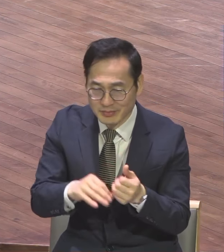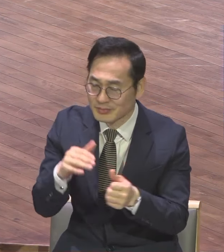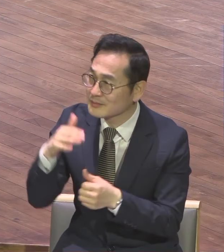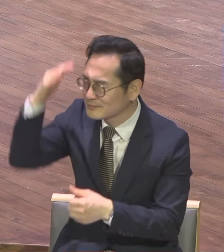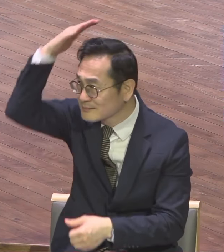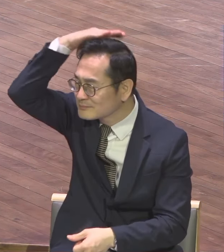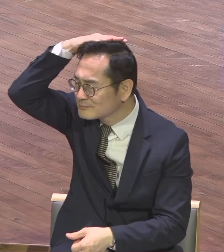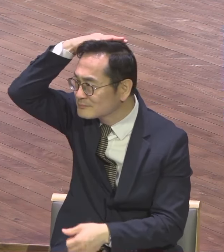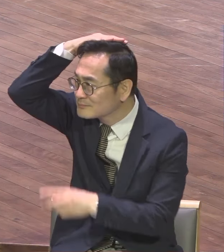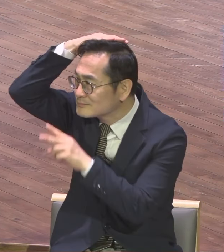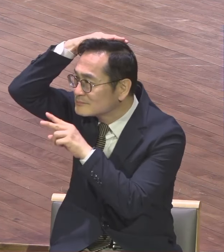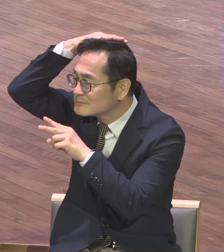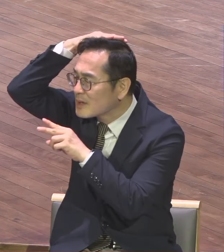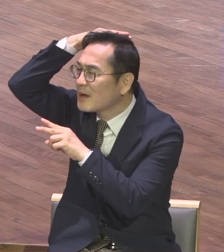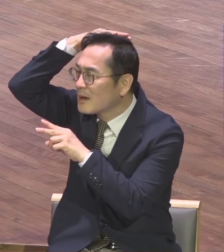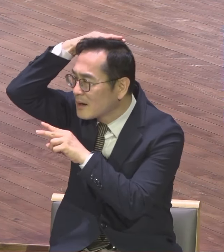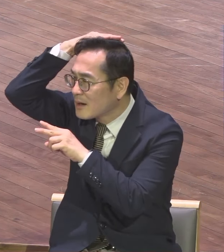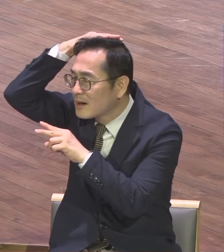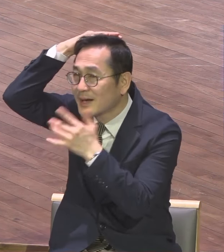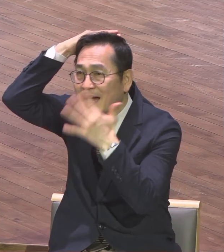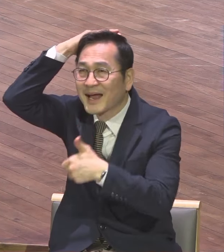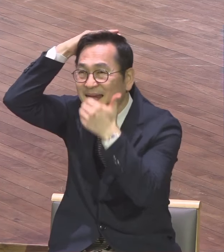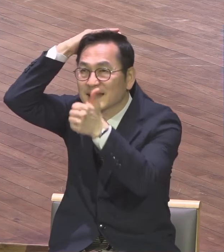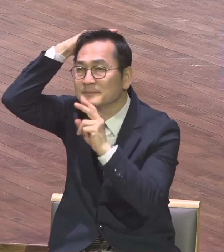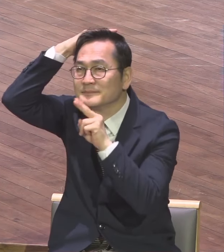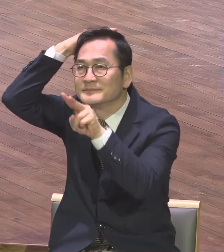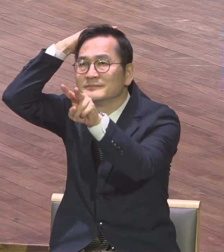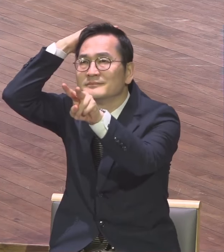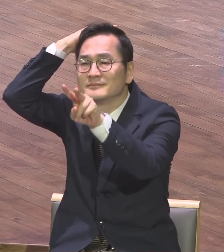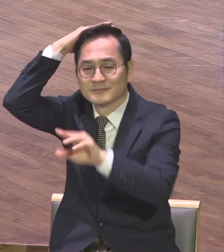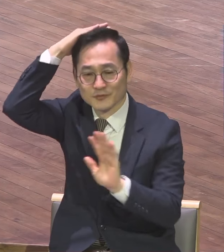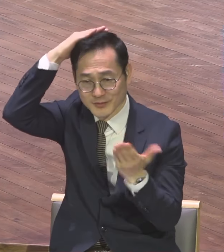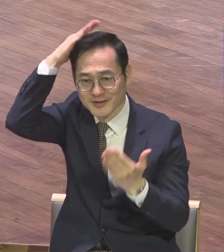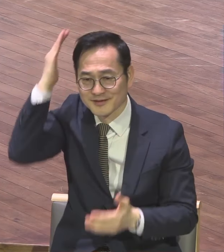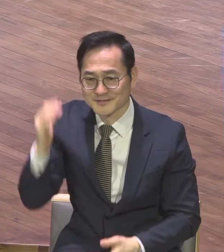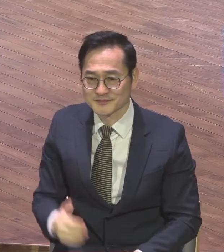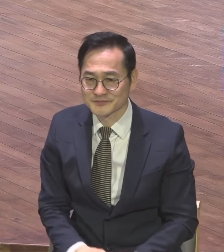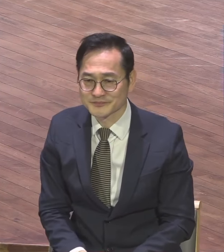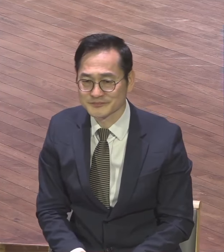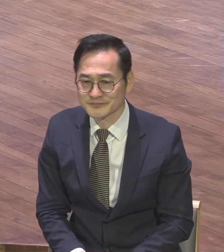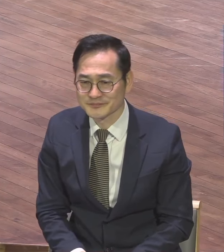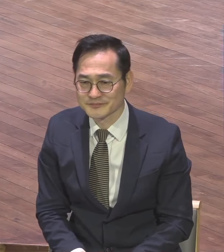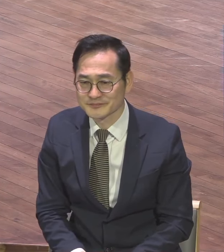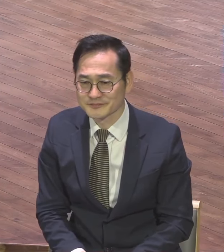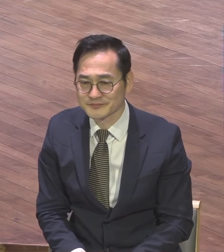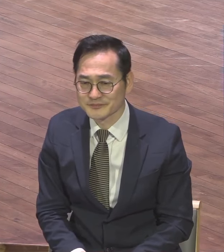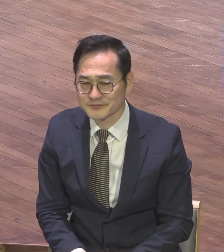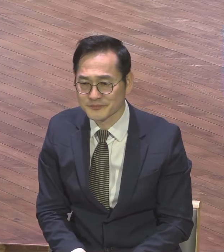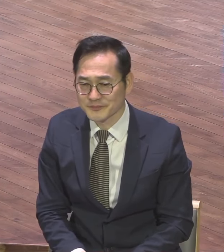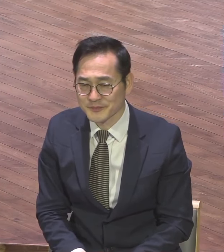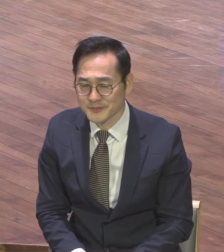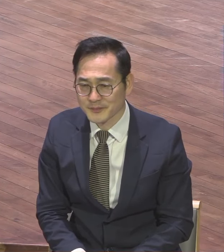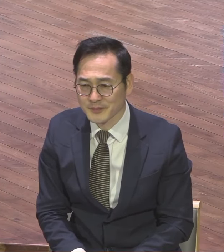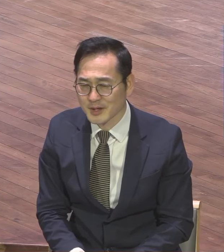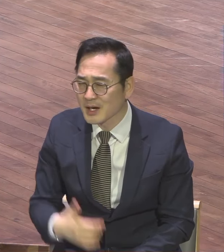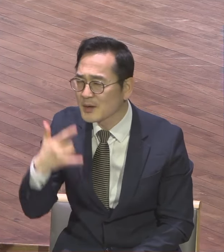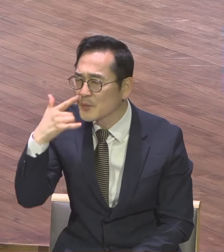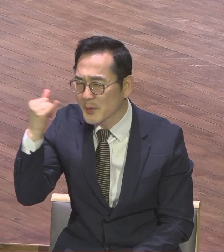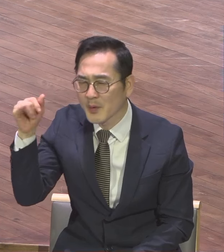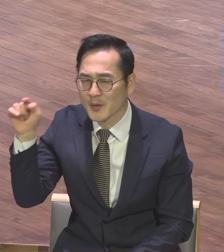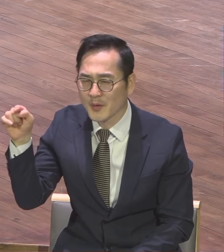바라봅니다. 중요한 것은 부모가 자녀 위해서 간구하는 언약적 기도의